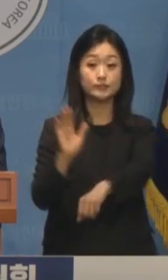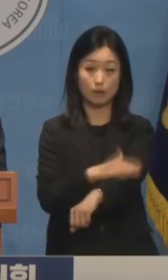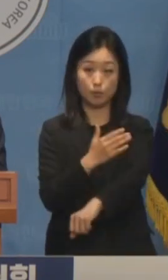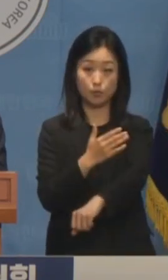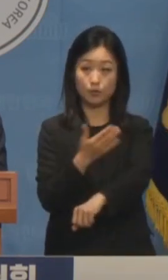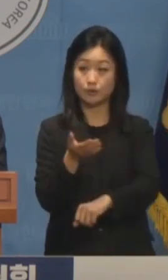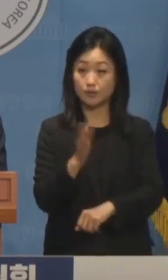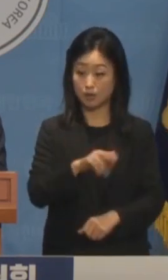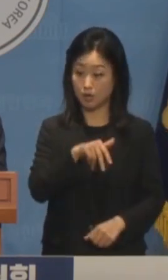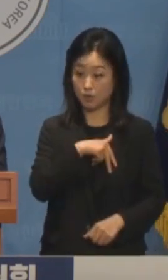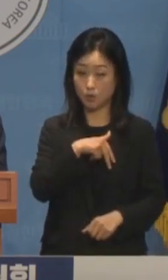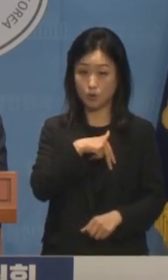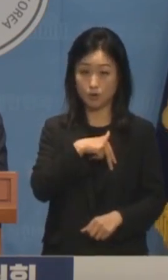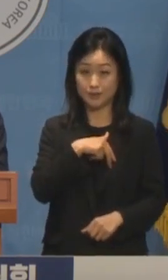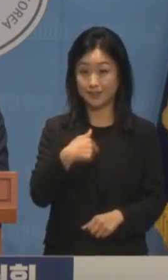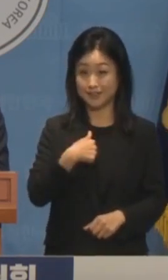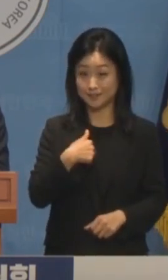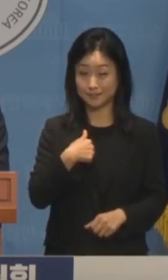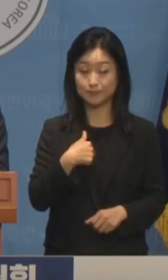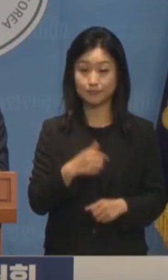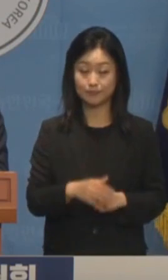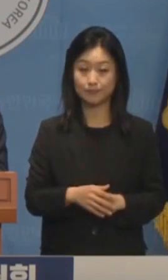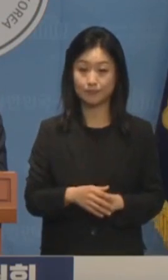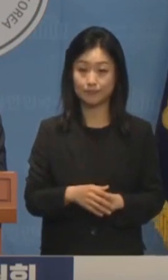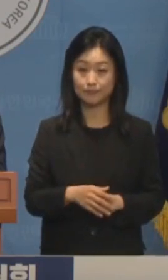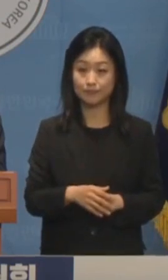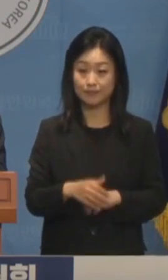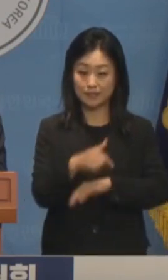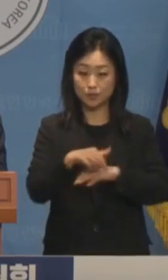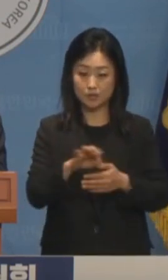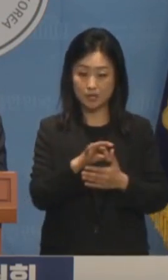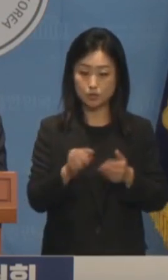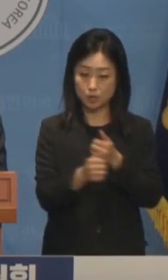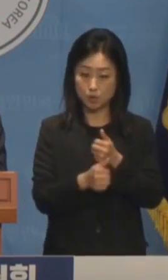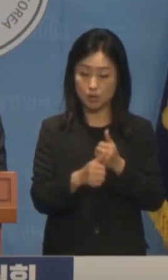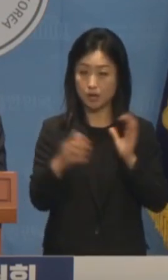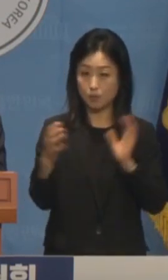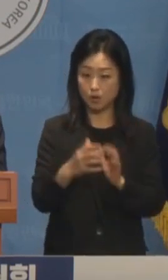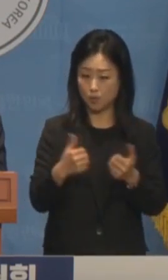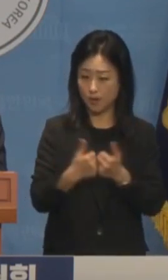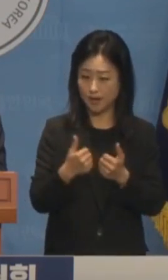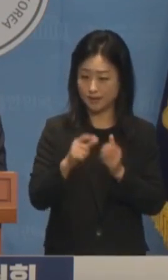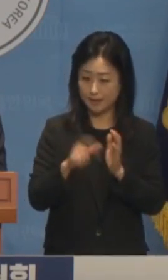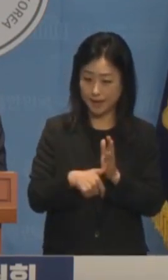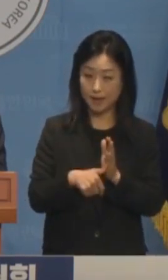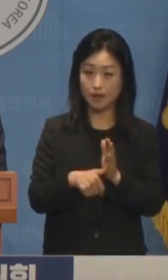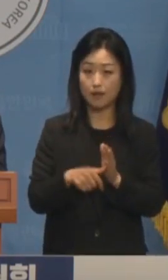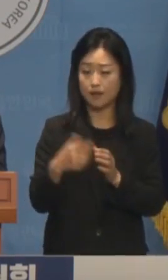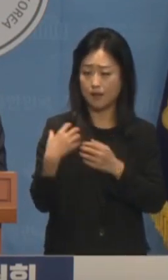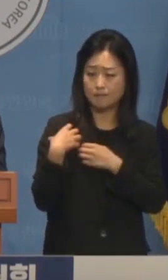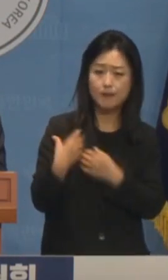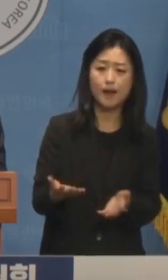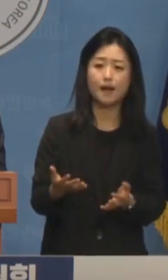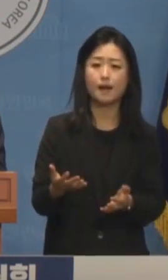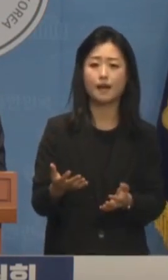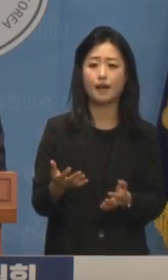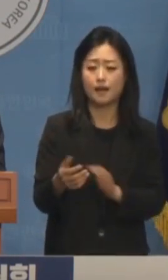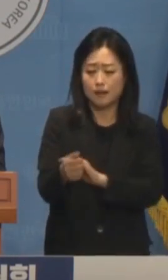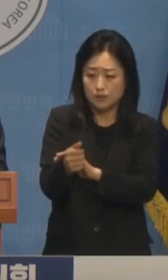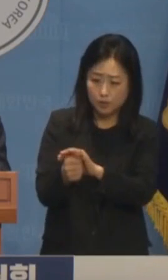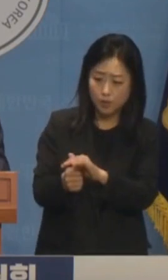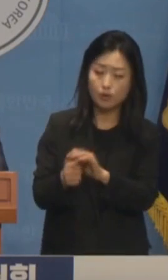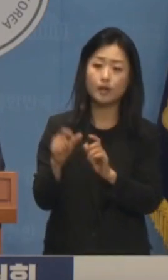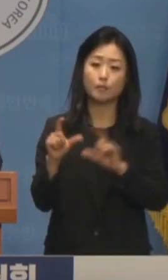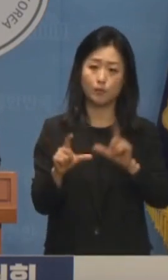저희 의원실과 그리고 기재위원님들과 함께한 세 차례의 협의 과정에서 가장 무책임하고 가장 소극적인